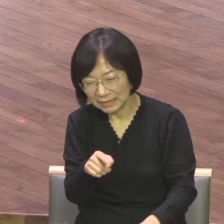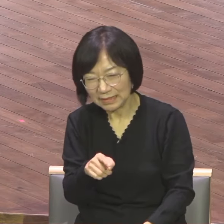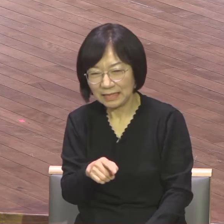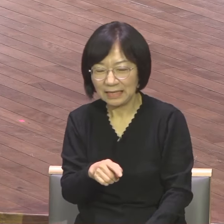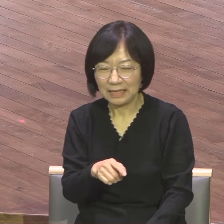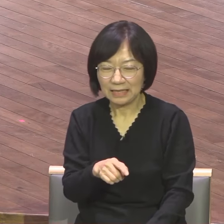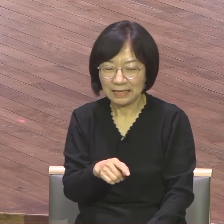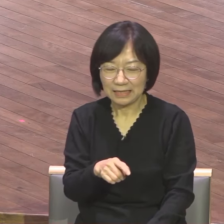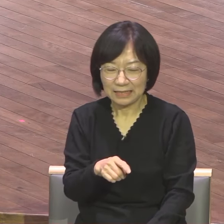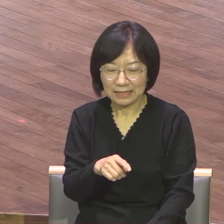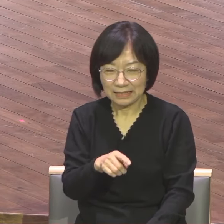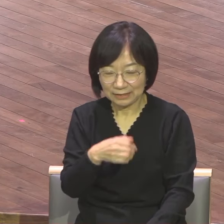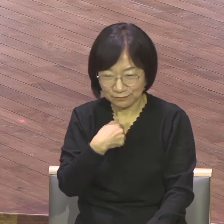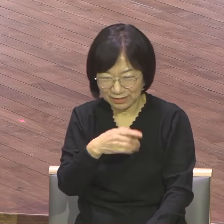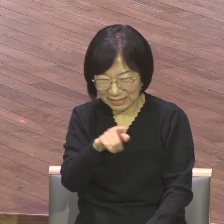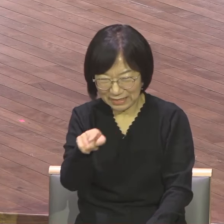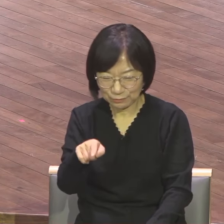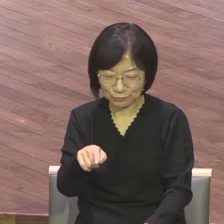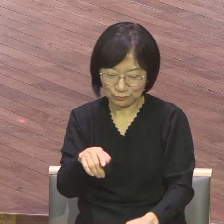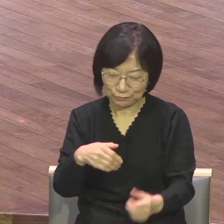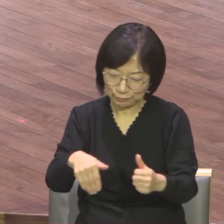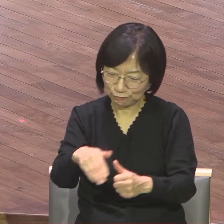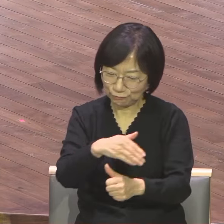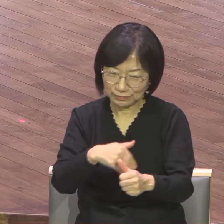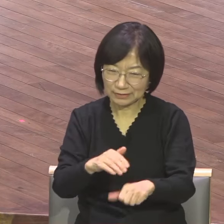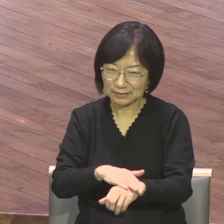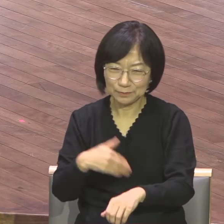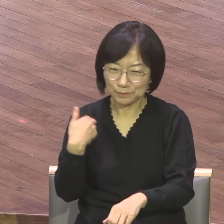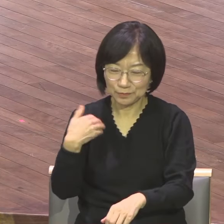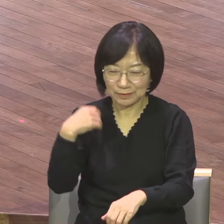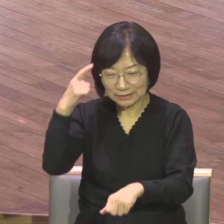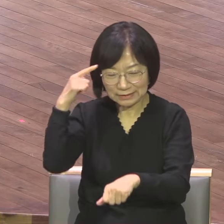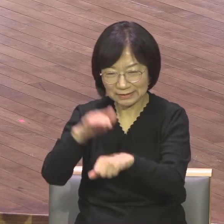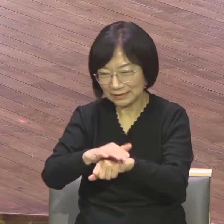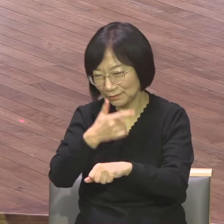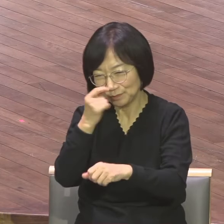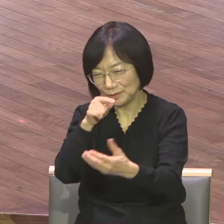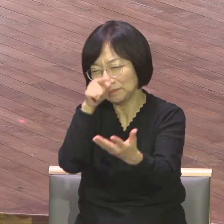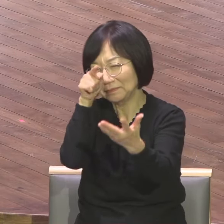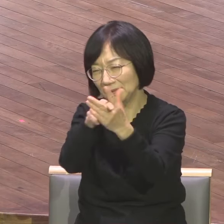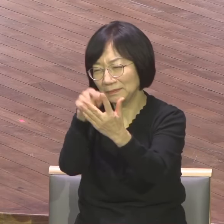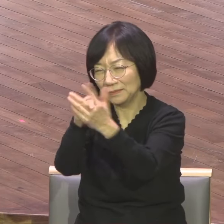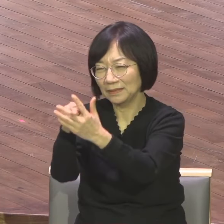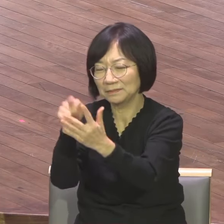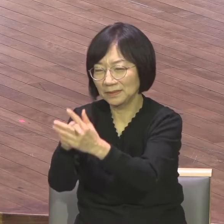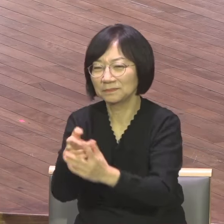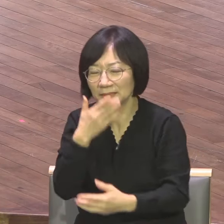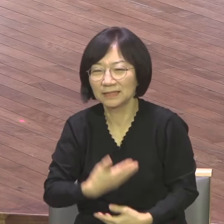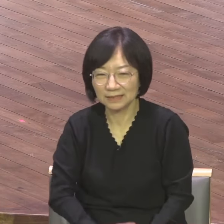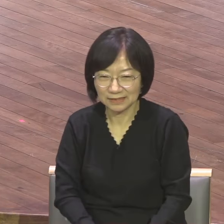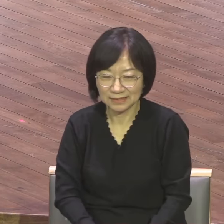흐름도 모르는 거예요. 판단도 모르는 거예요. 지혜가 없으니까 안 되지요.